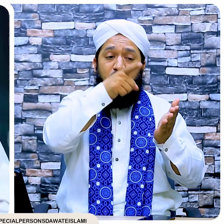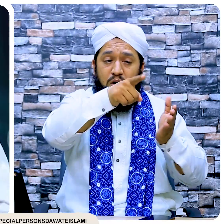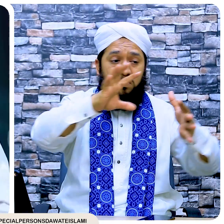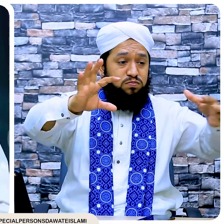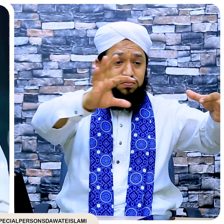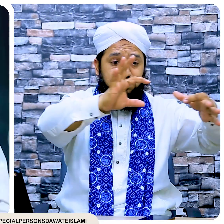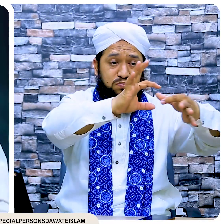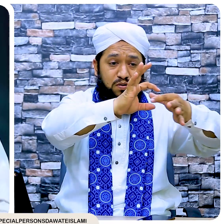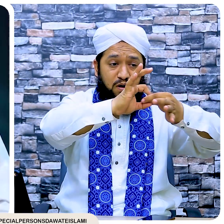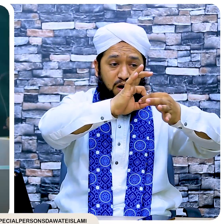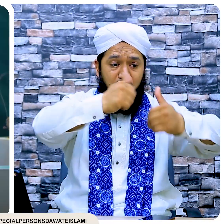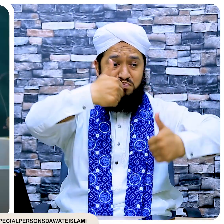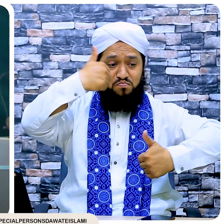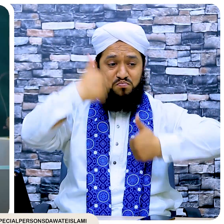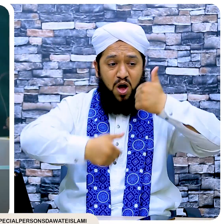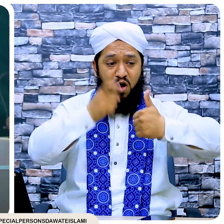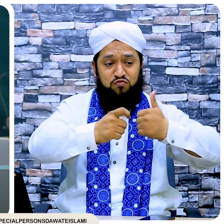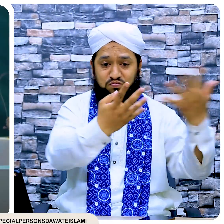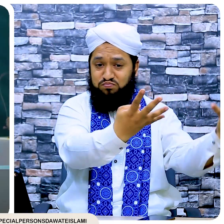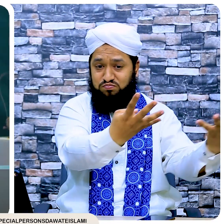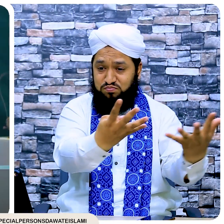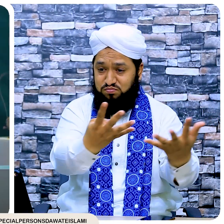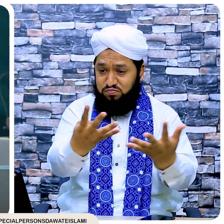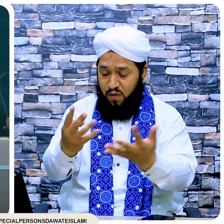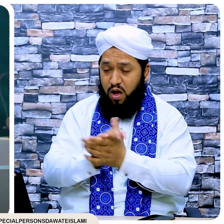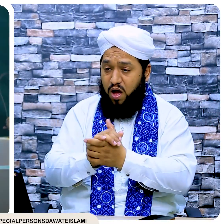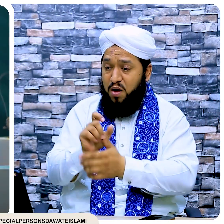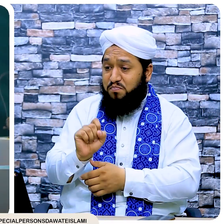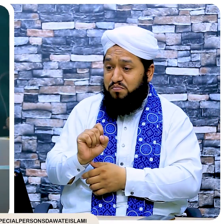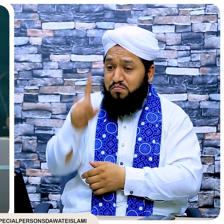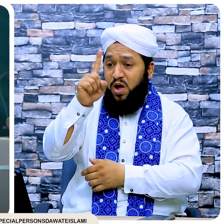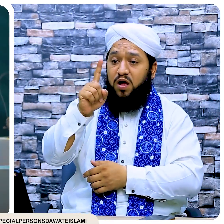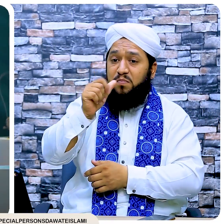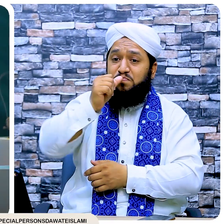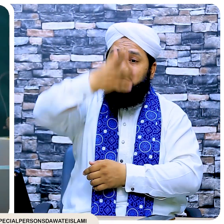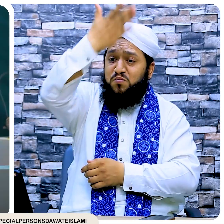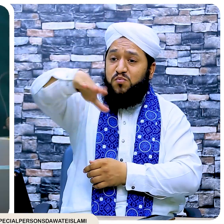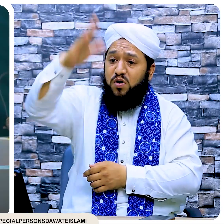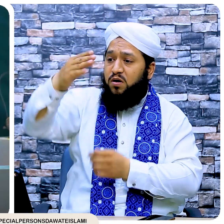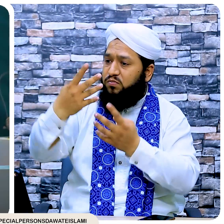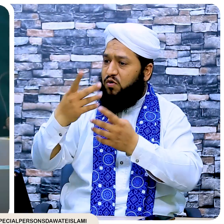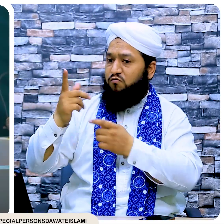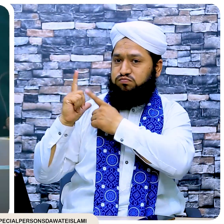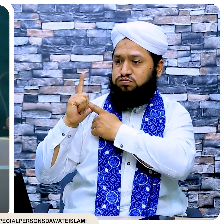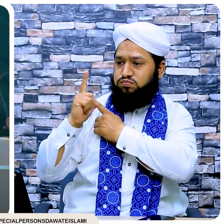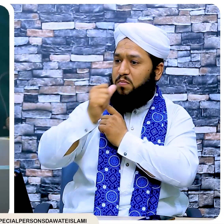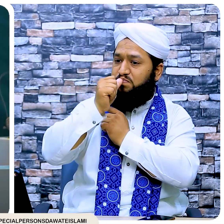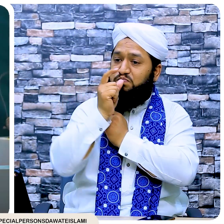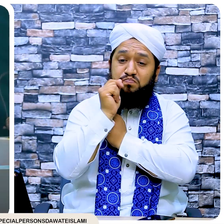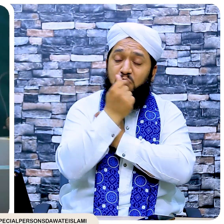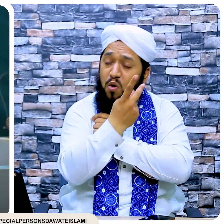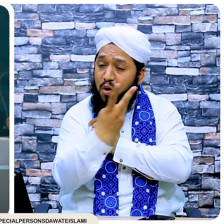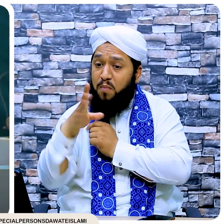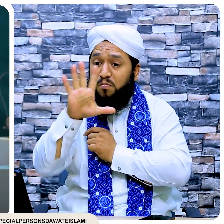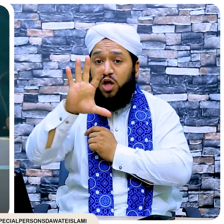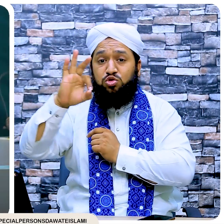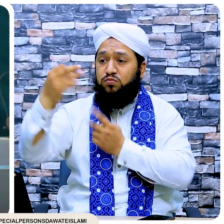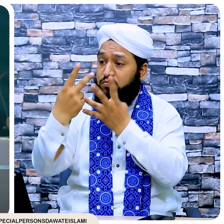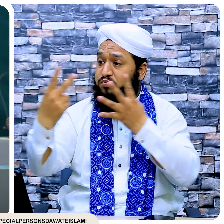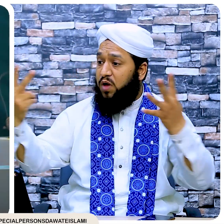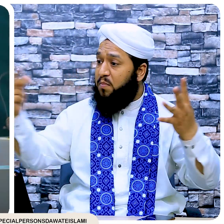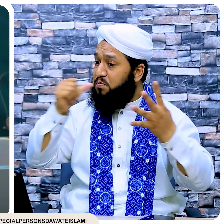اللہ تعالیٰ عنہ کے مقابلے میں آ گیا۔ سب سے پہلے اس نے دریائے فرات پر 500 سوار کھڑے کر کے ساقی کوثر